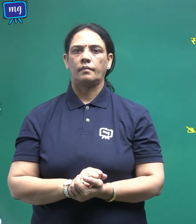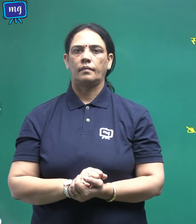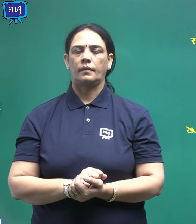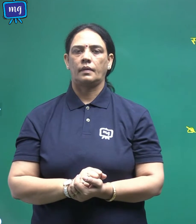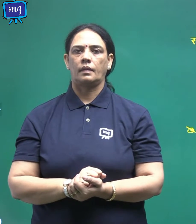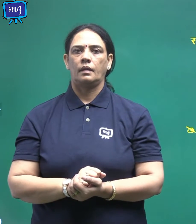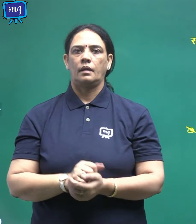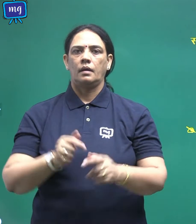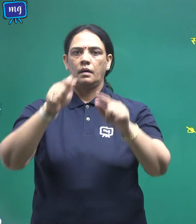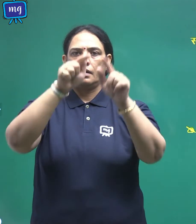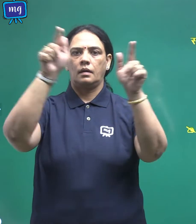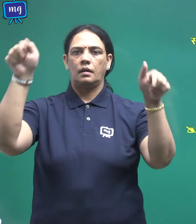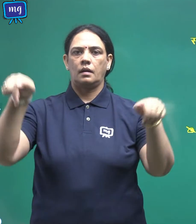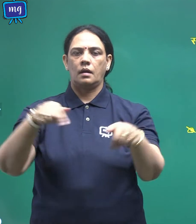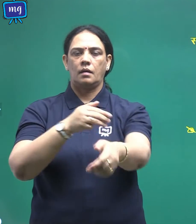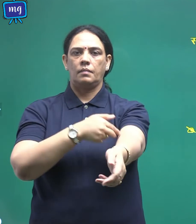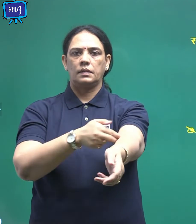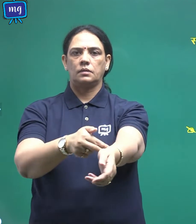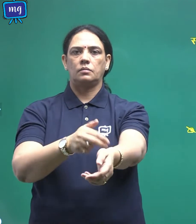समलंब चतुर्भुज का